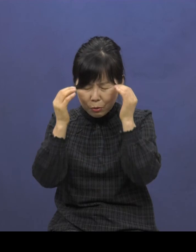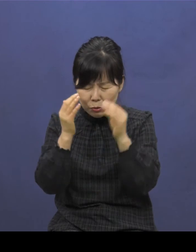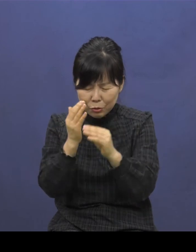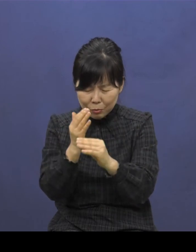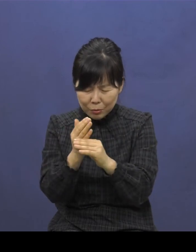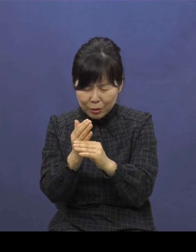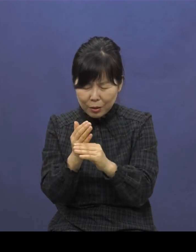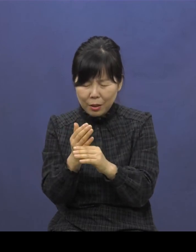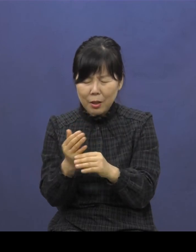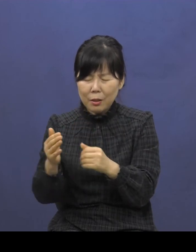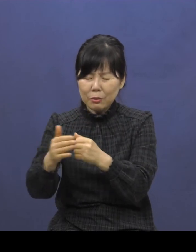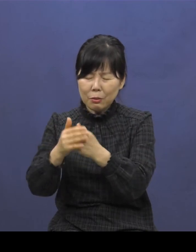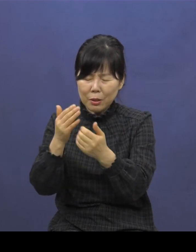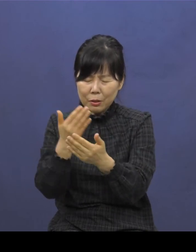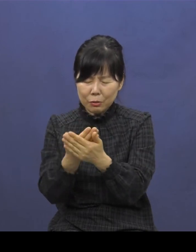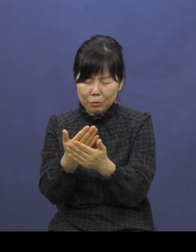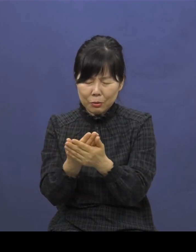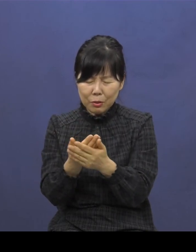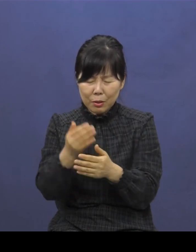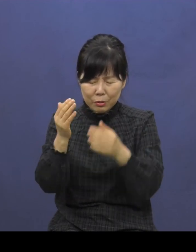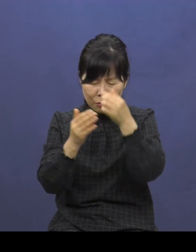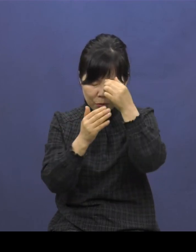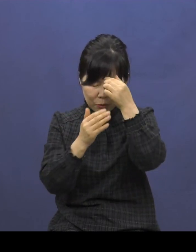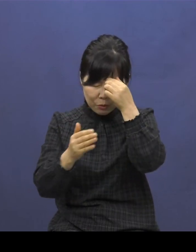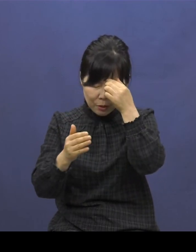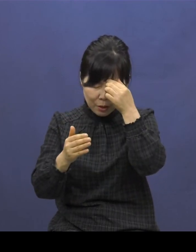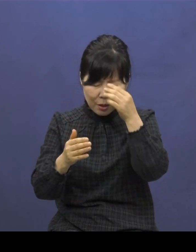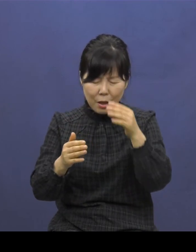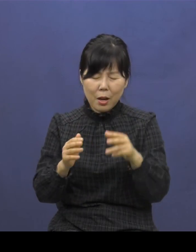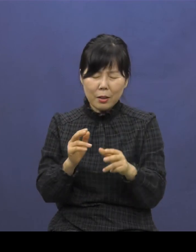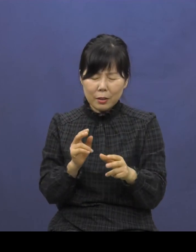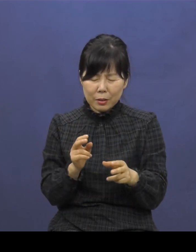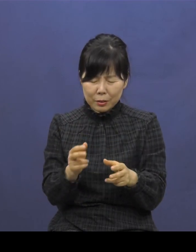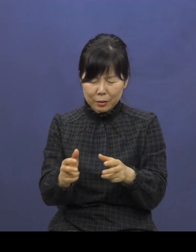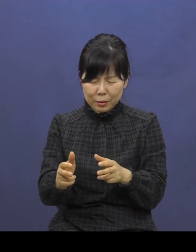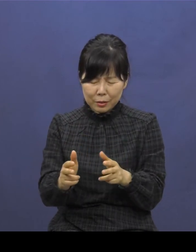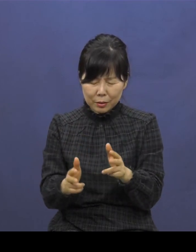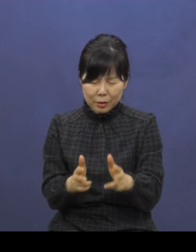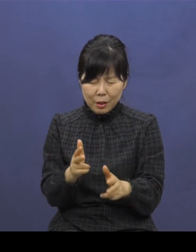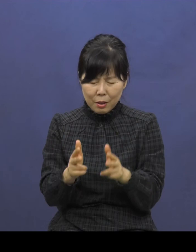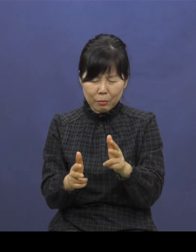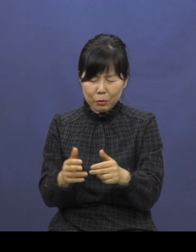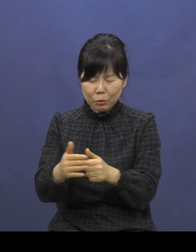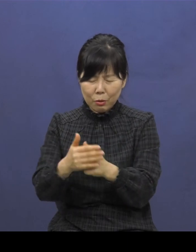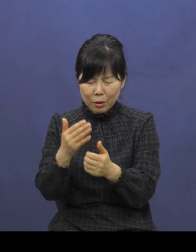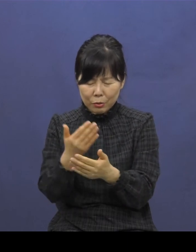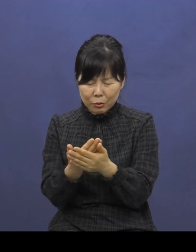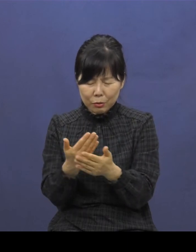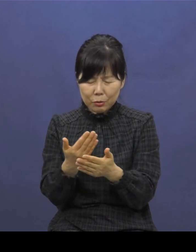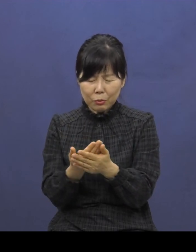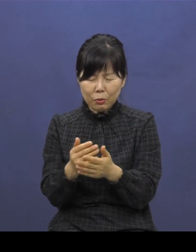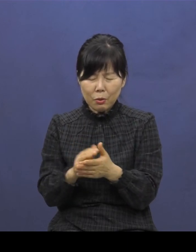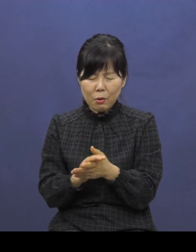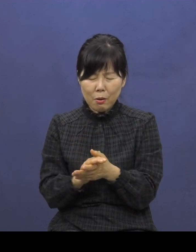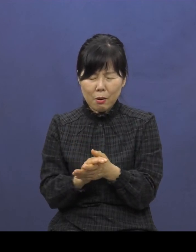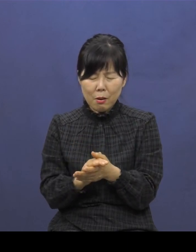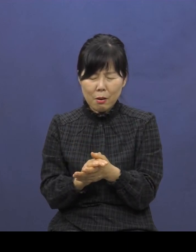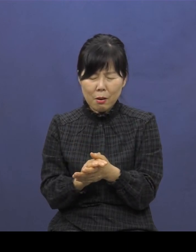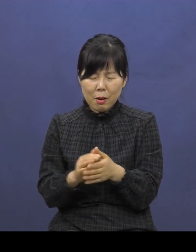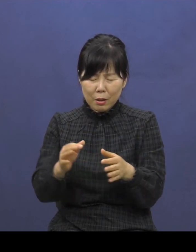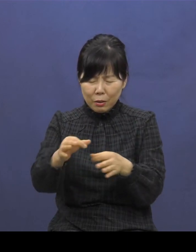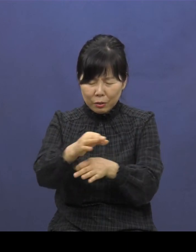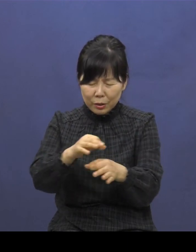일 지켜주시고 보호해주시고 함께하여 주옵소서. 우리 성도들의 사업을 주님 지켜주시옵소서. 생업을 지켜주시옵소서.